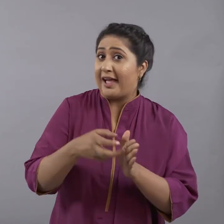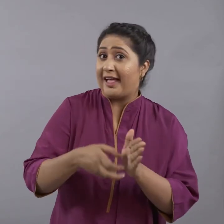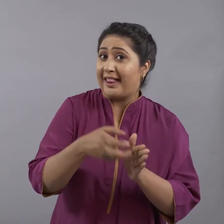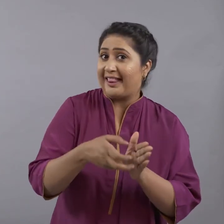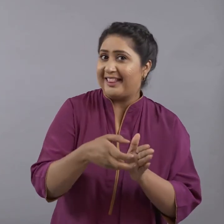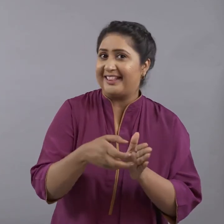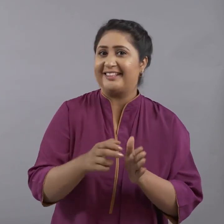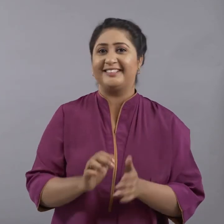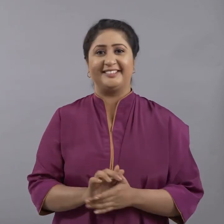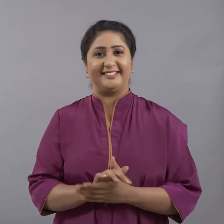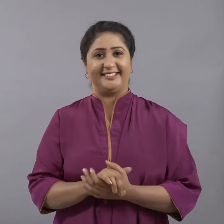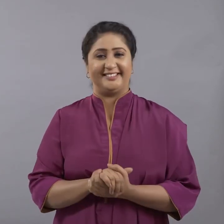रेल,